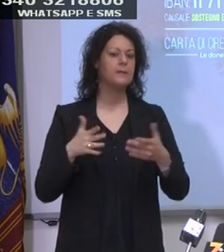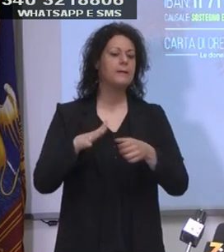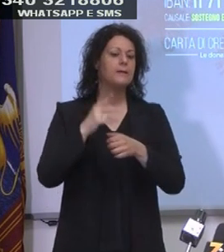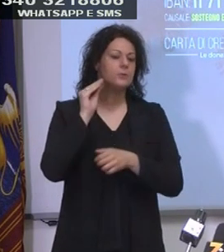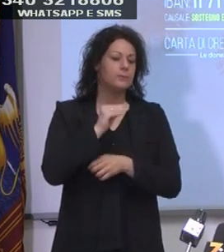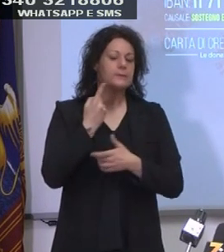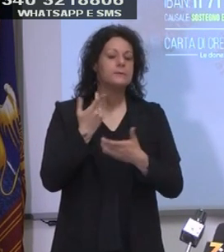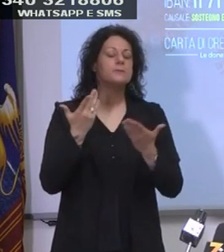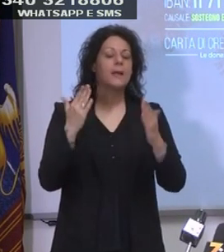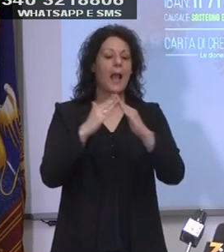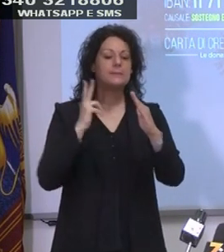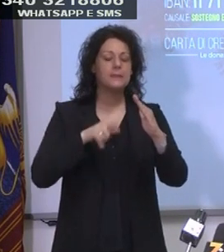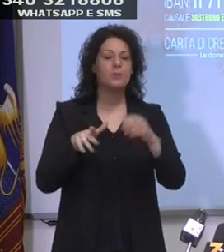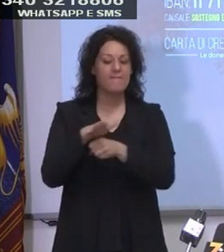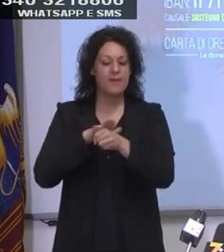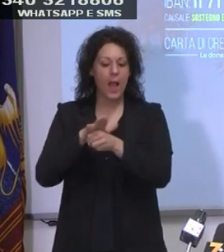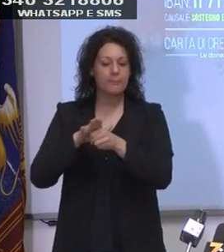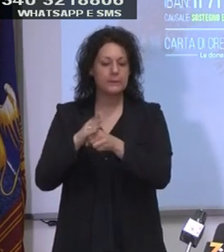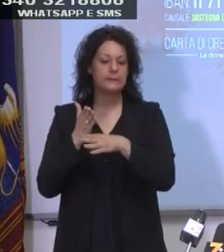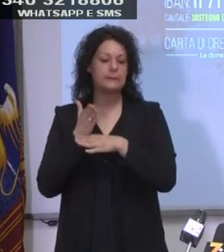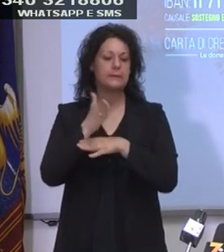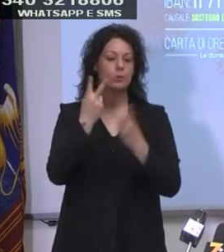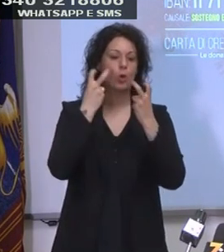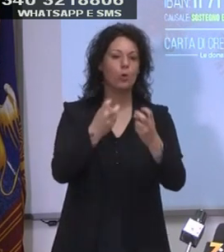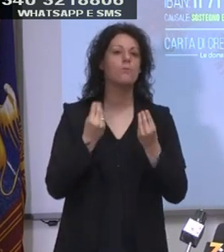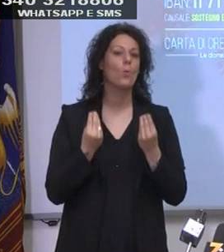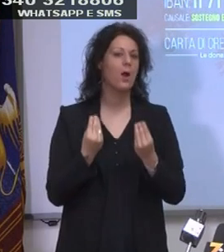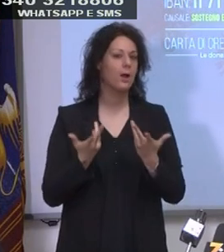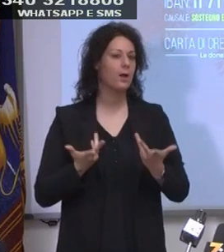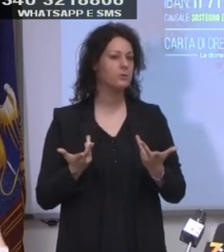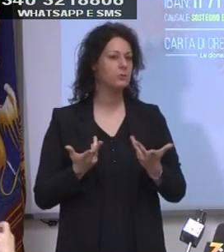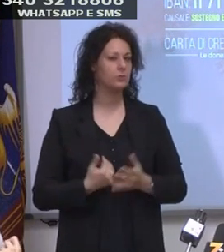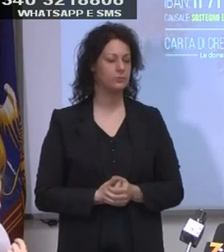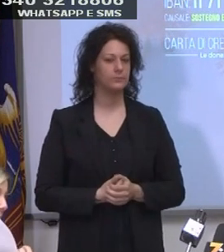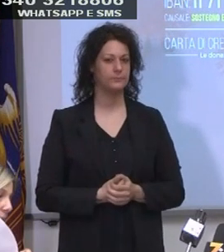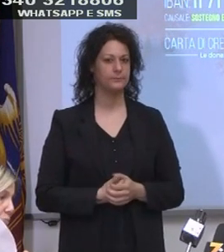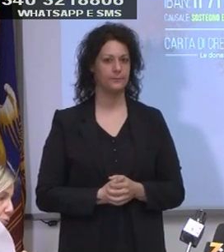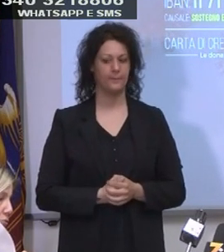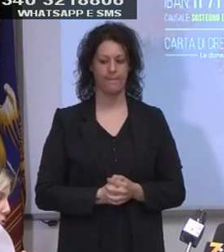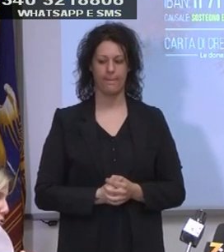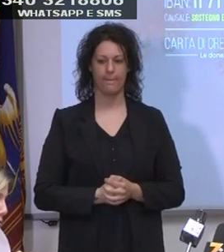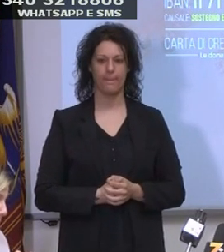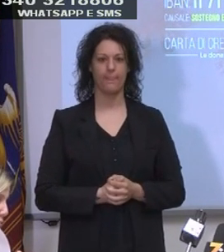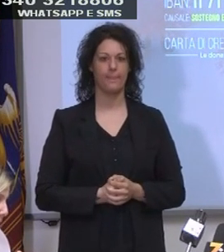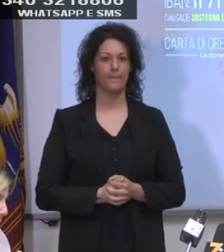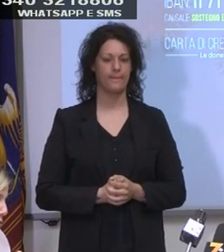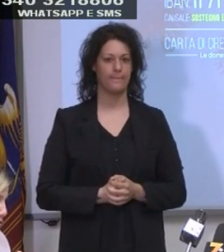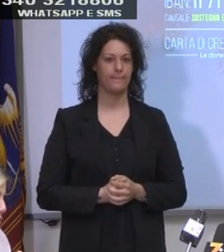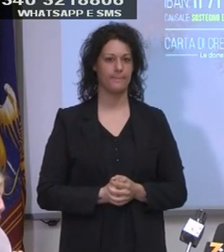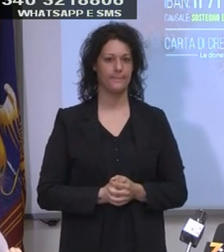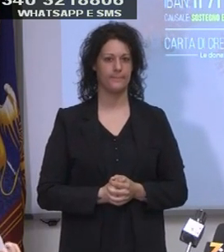ad accedere alle strutture per anziani, perché guardate, stanno vivendo malissimo. L'assessore ha incontrato...